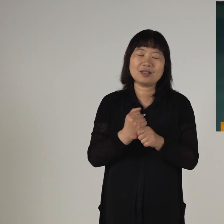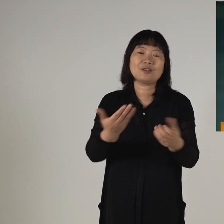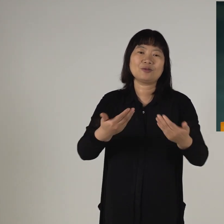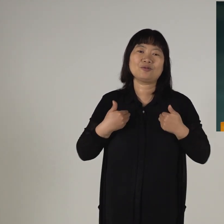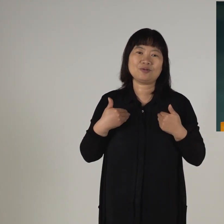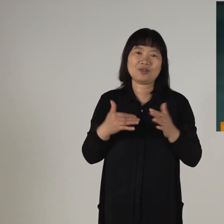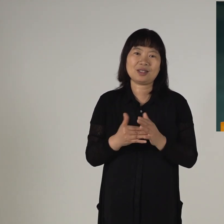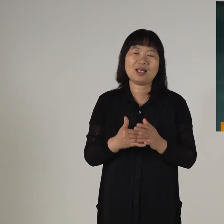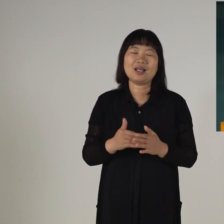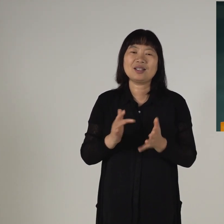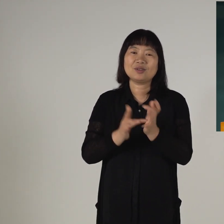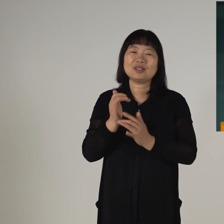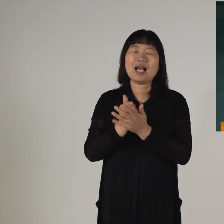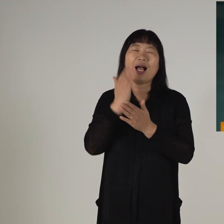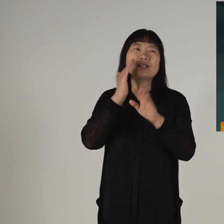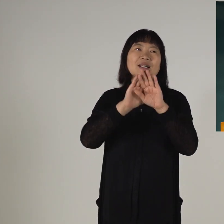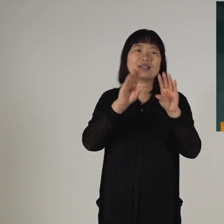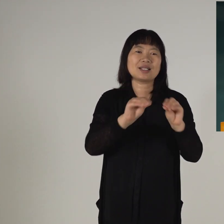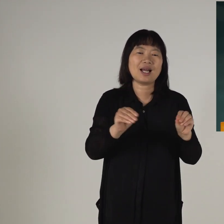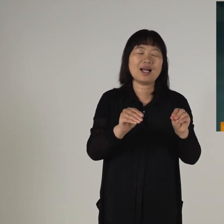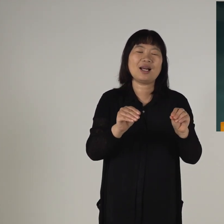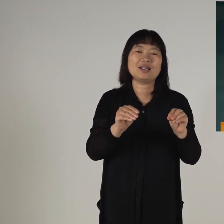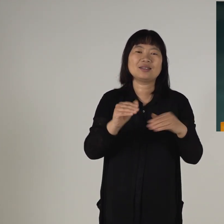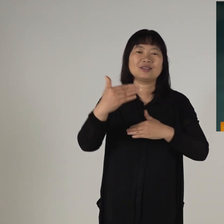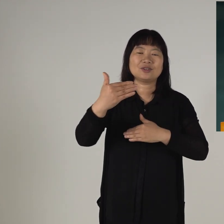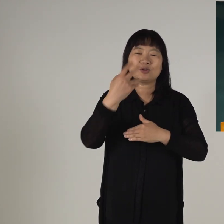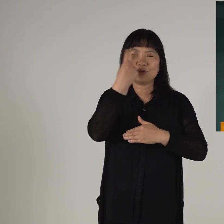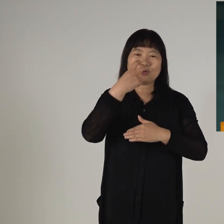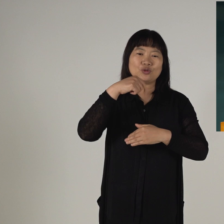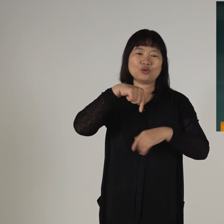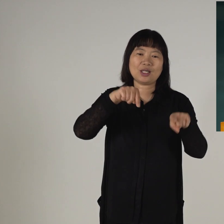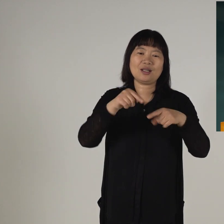하늘과 땅 사이를 주관하시는 만유의 주님이십니다.